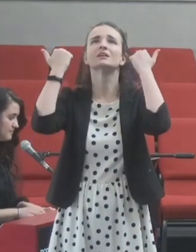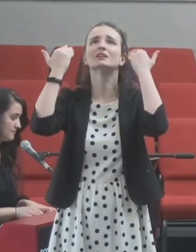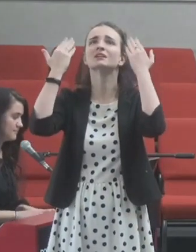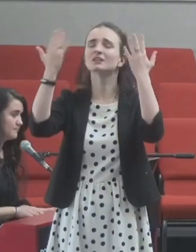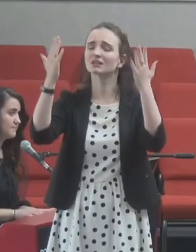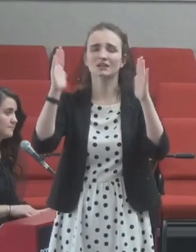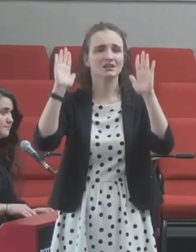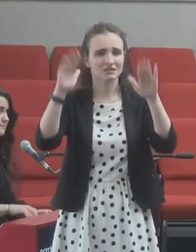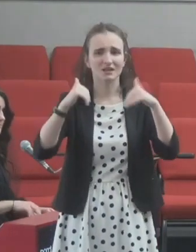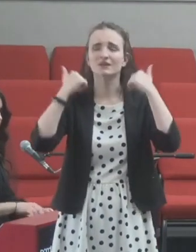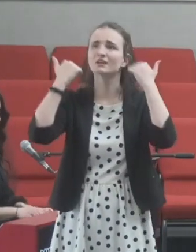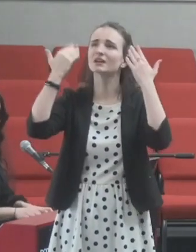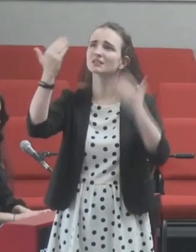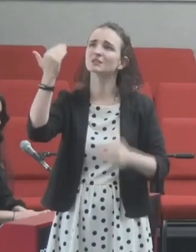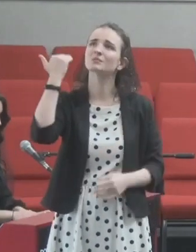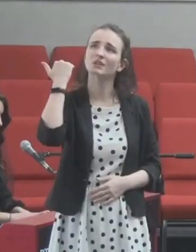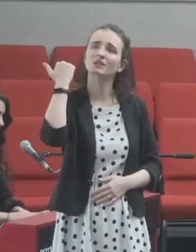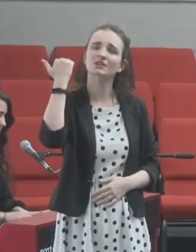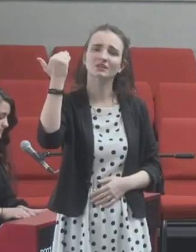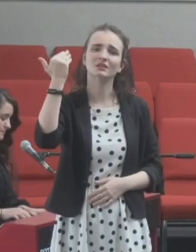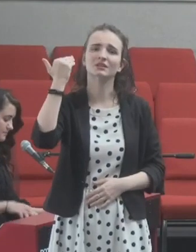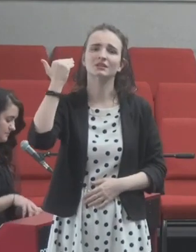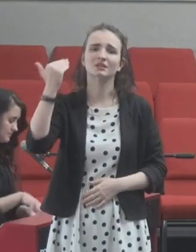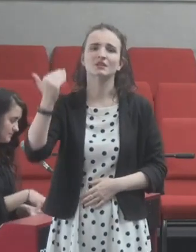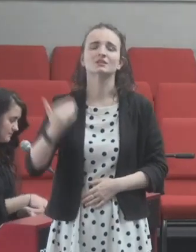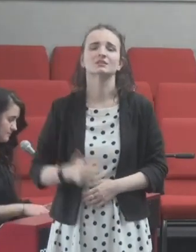Слава, слава тебе